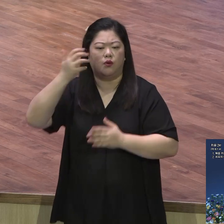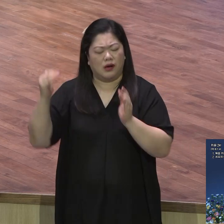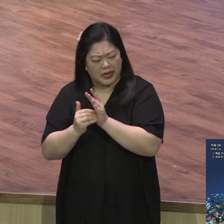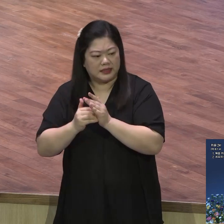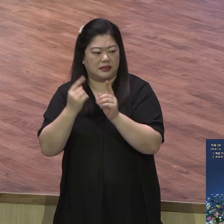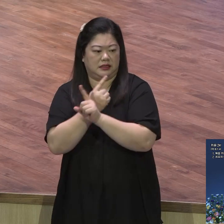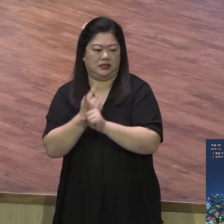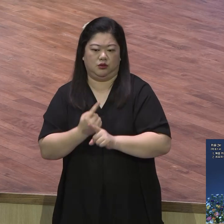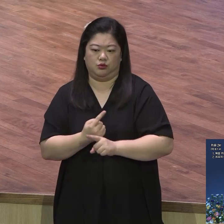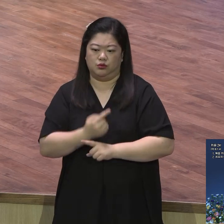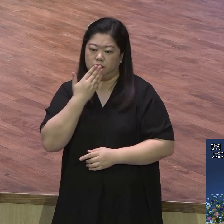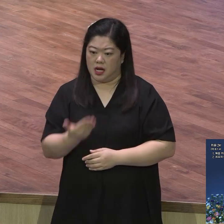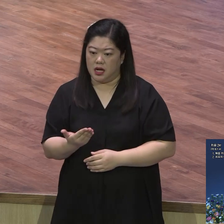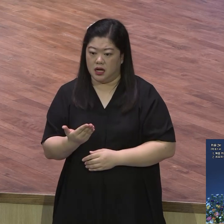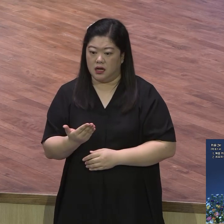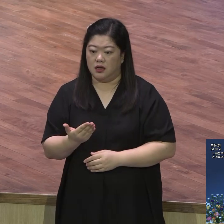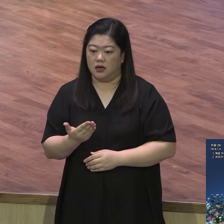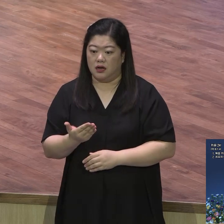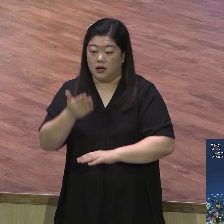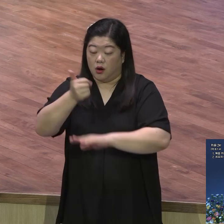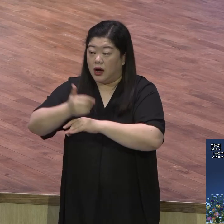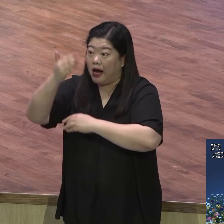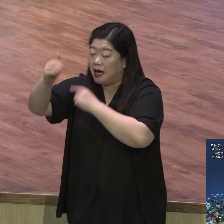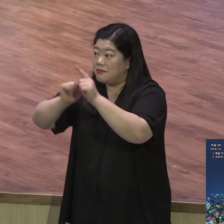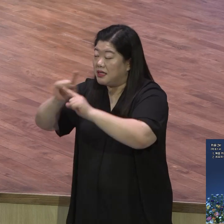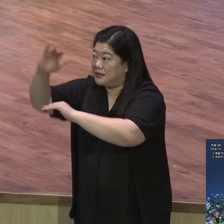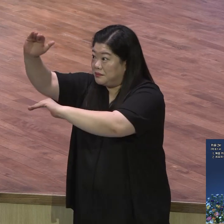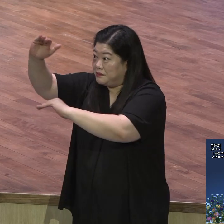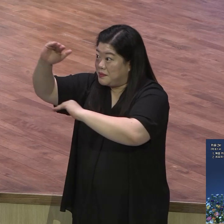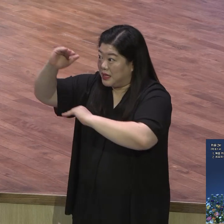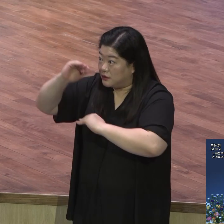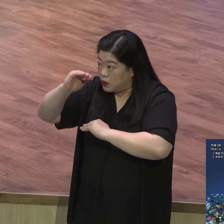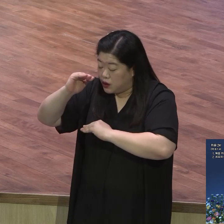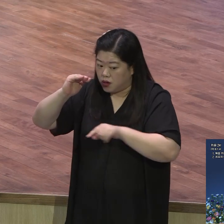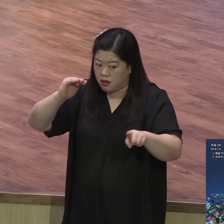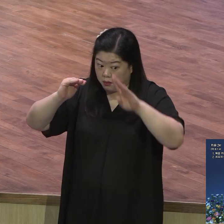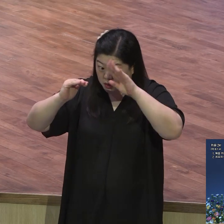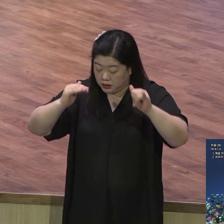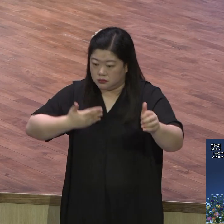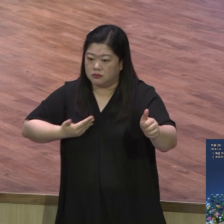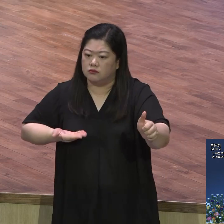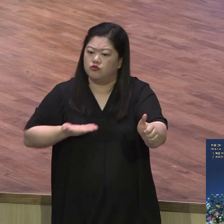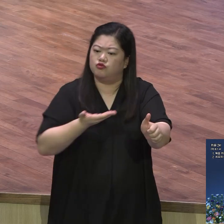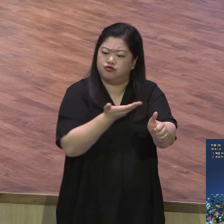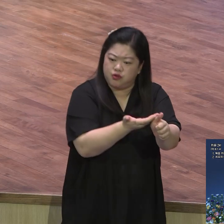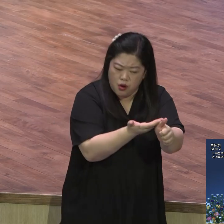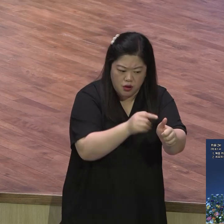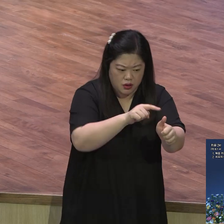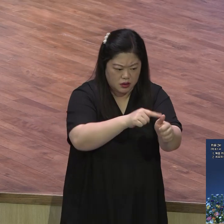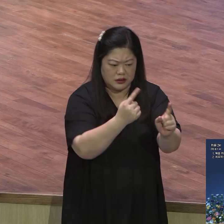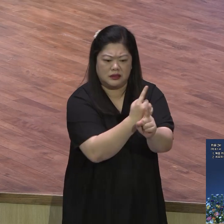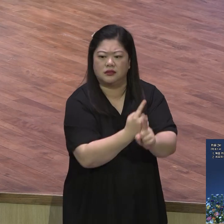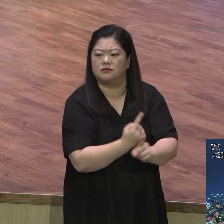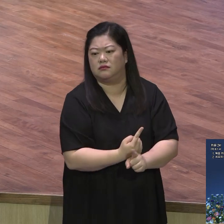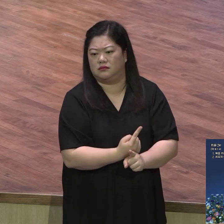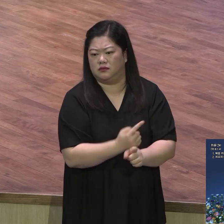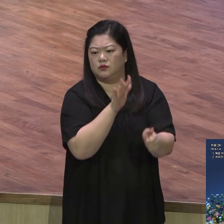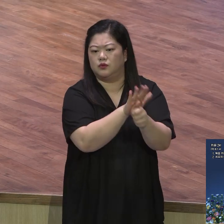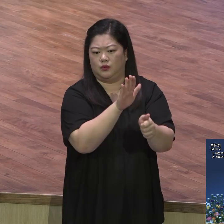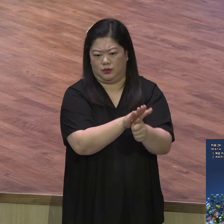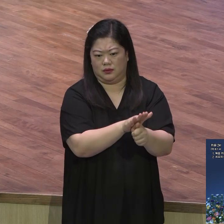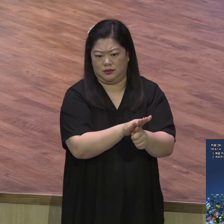하나님의 말씀은 살아있고 활력이 있어서 말씀 받다가 치유되길 바랍니다. 온라인 예배들이나 우리